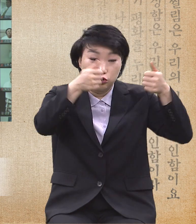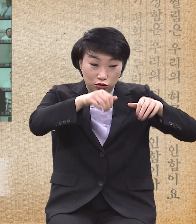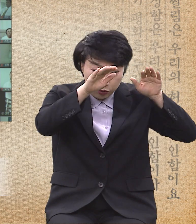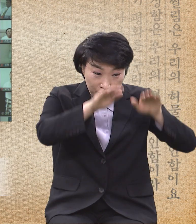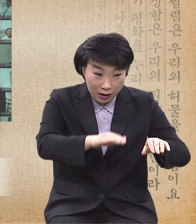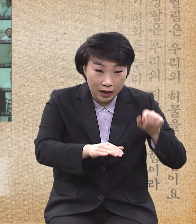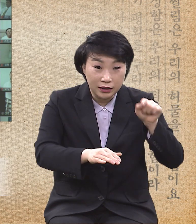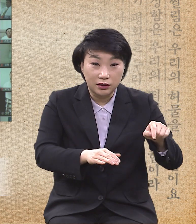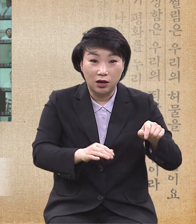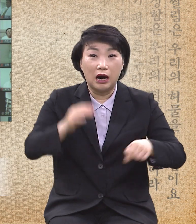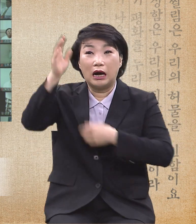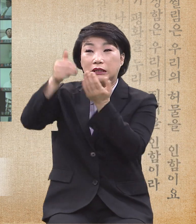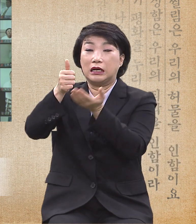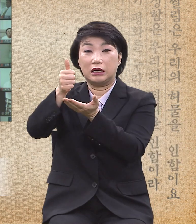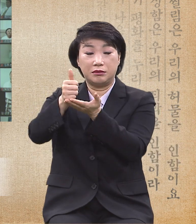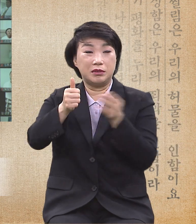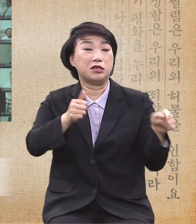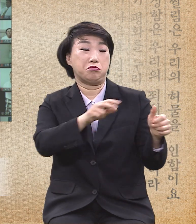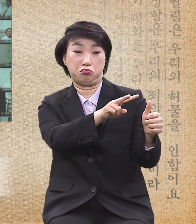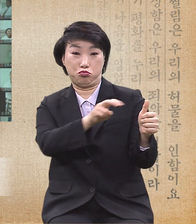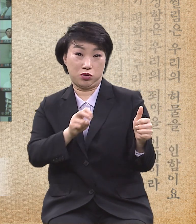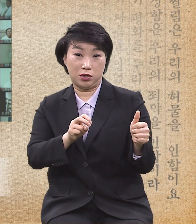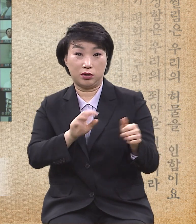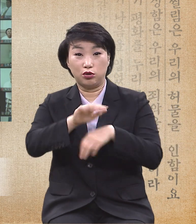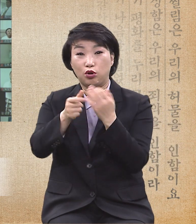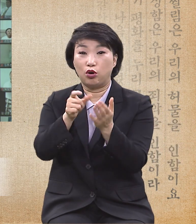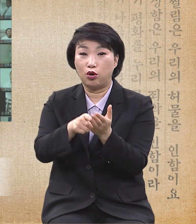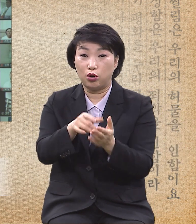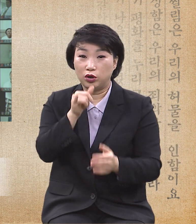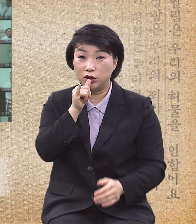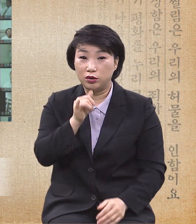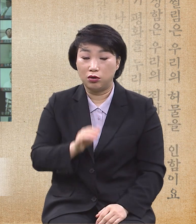숭배는 하나님이 미워한답니다.